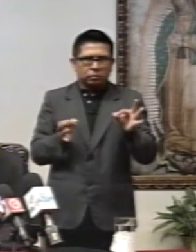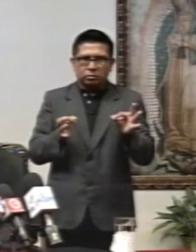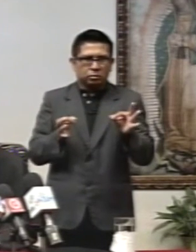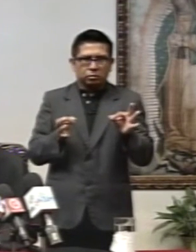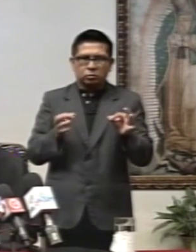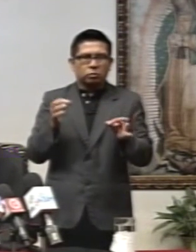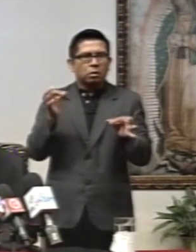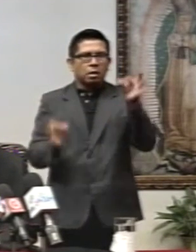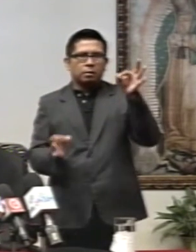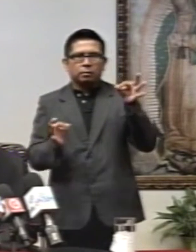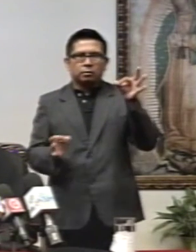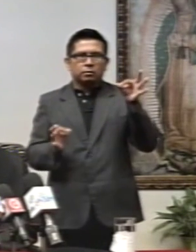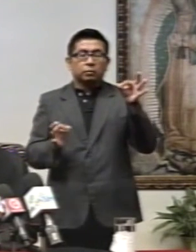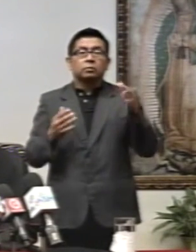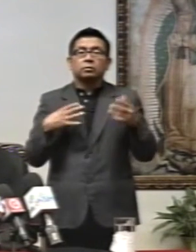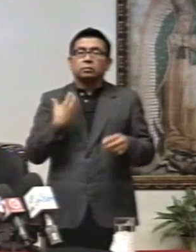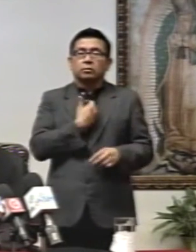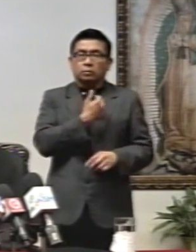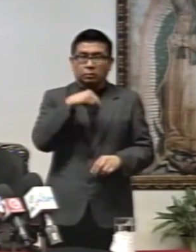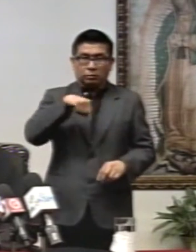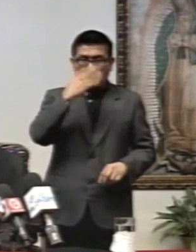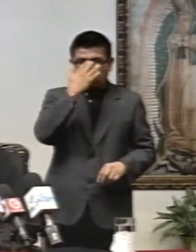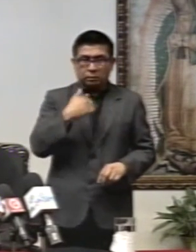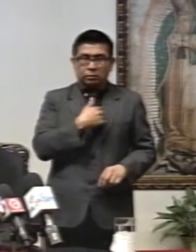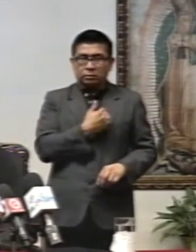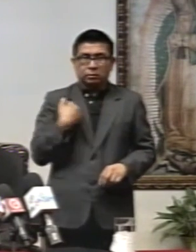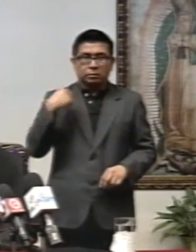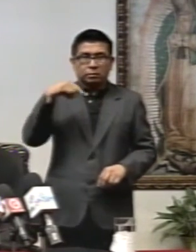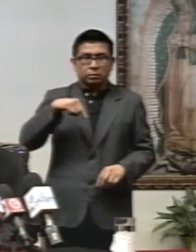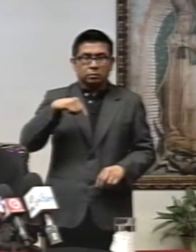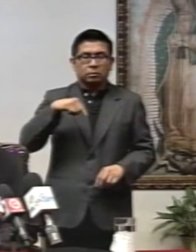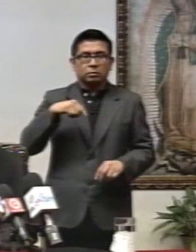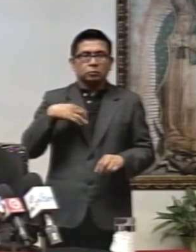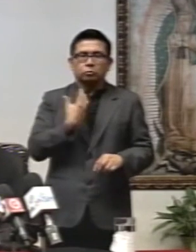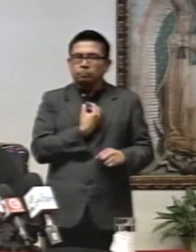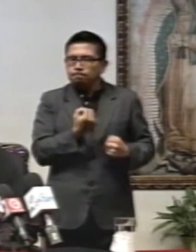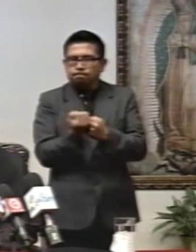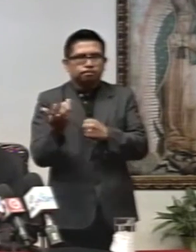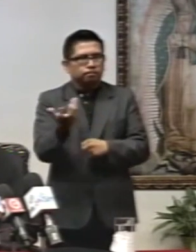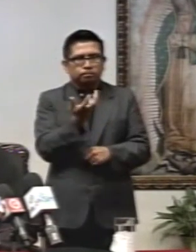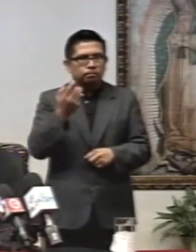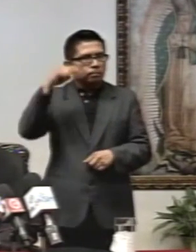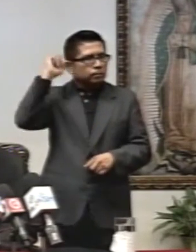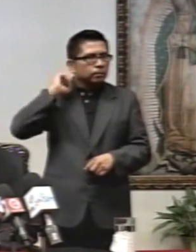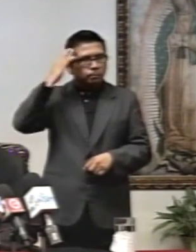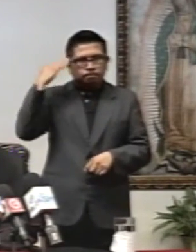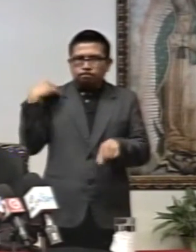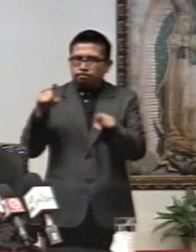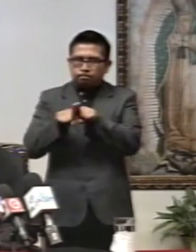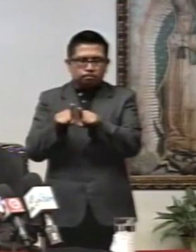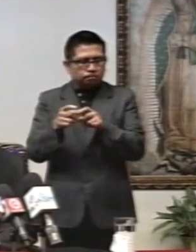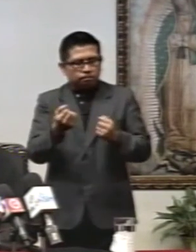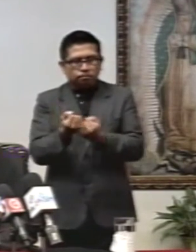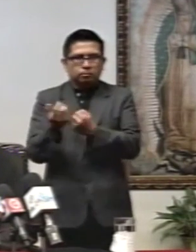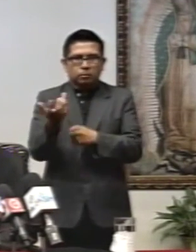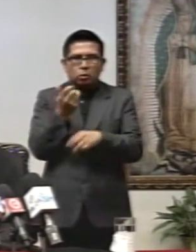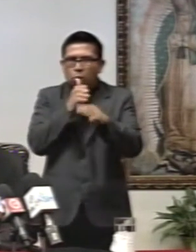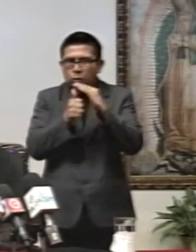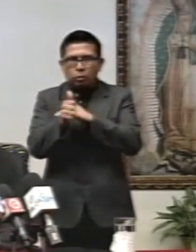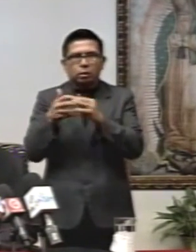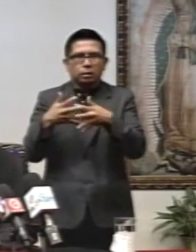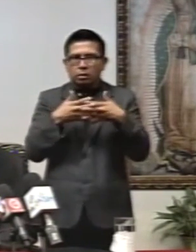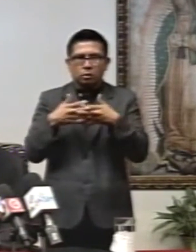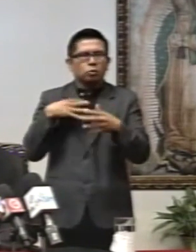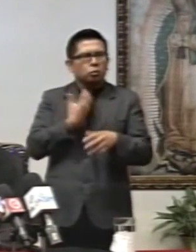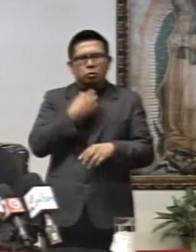gravemente injusto. Entonces nosotros vamos a estar siempre con nuestros hermanos migrantes y siempre vamos a levantar la voz. Pero